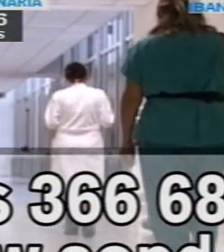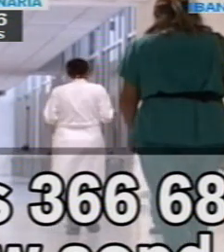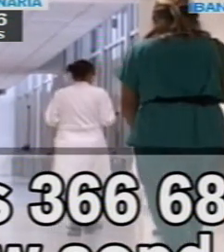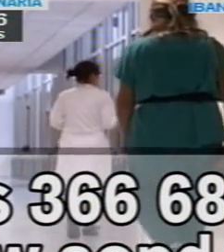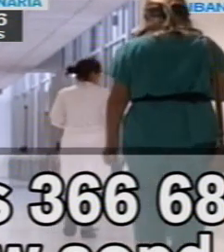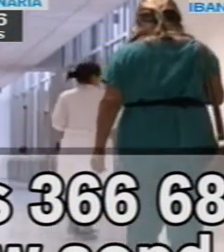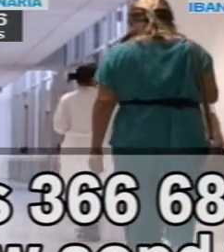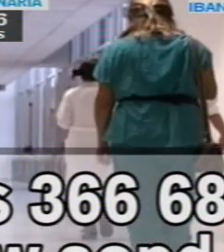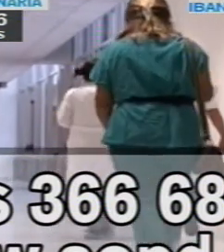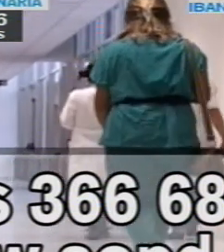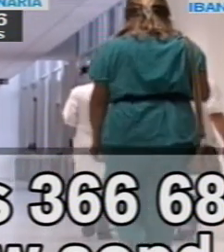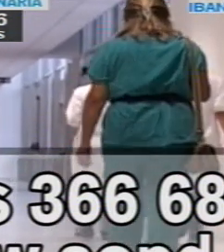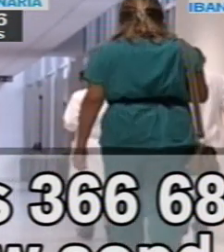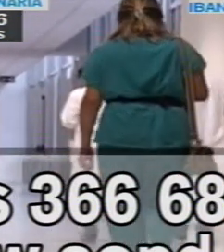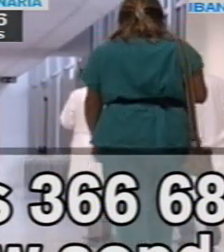al